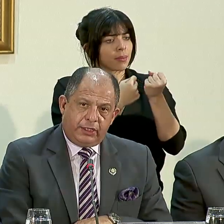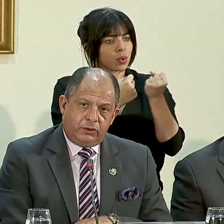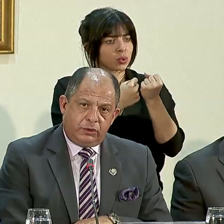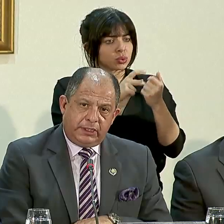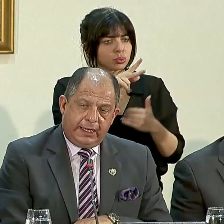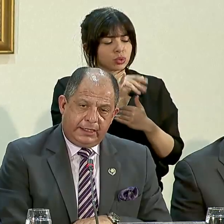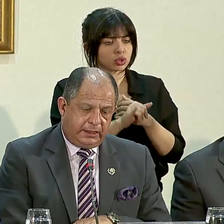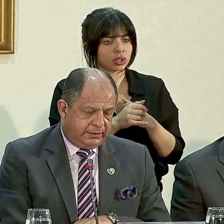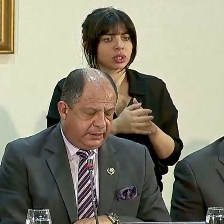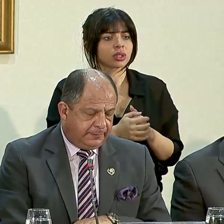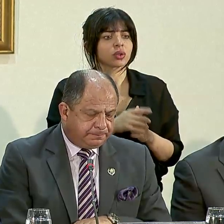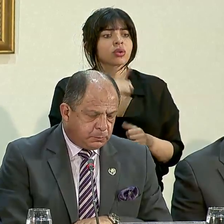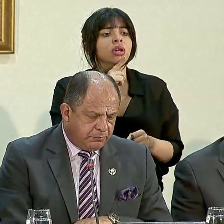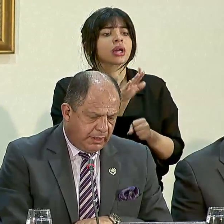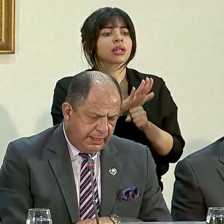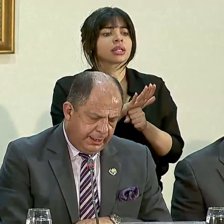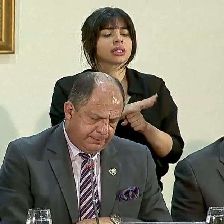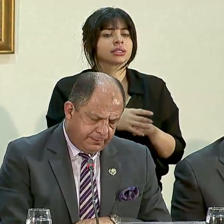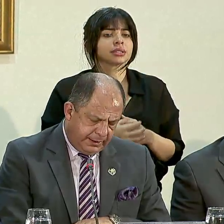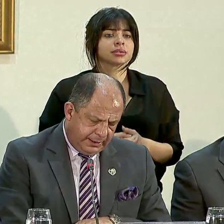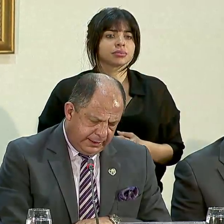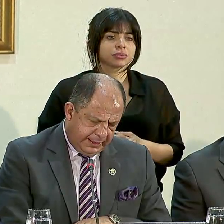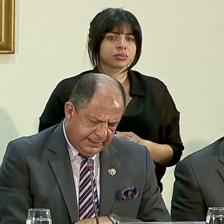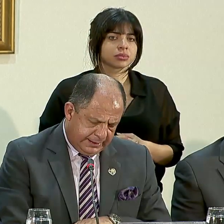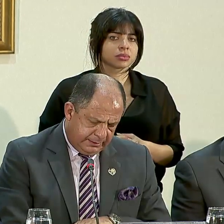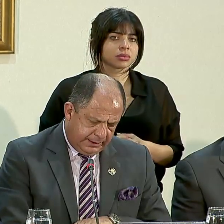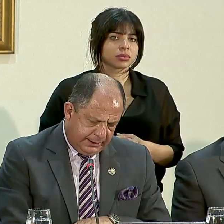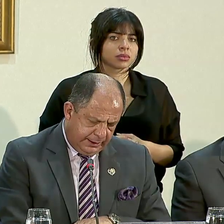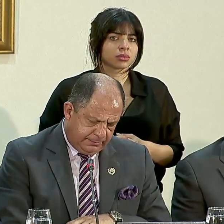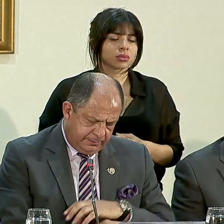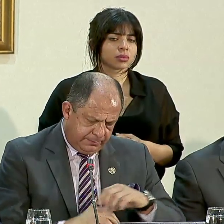un proyecto que garantice